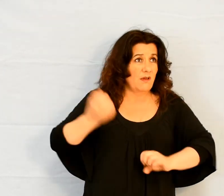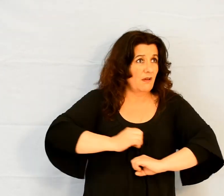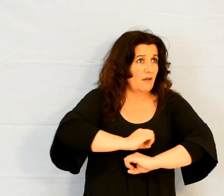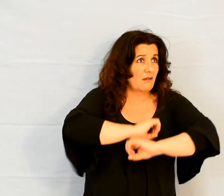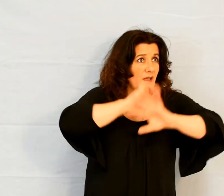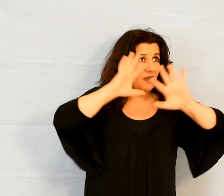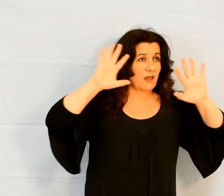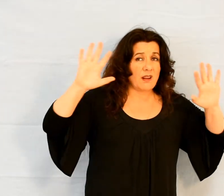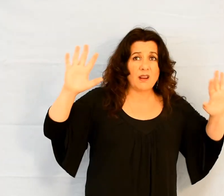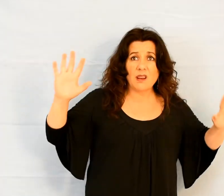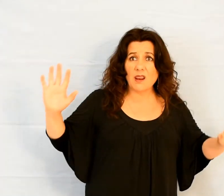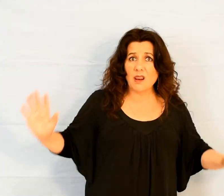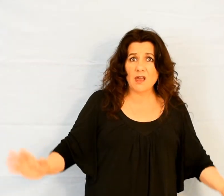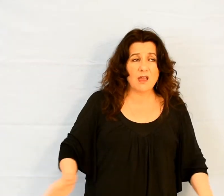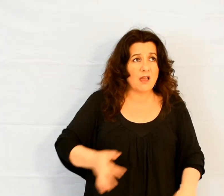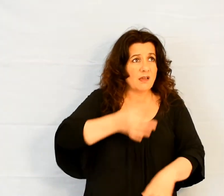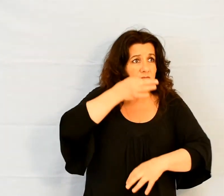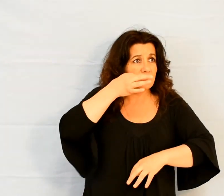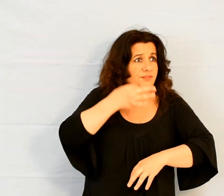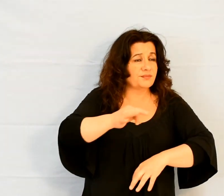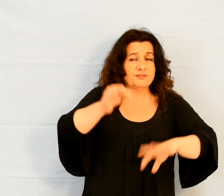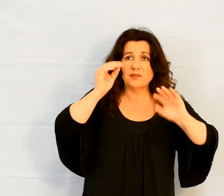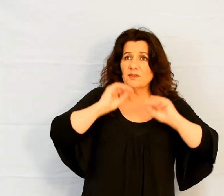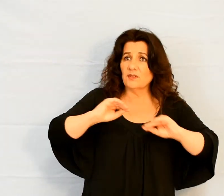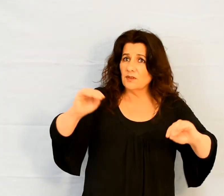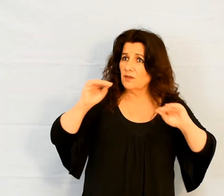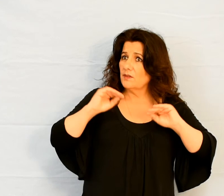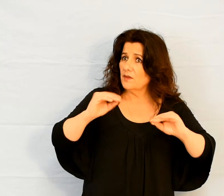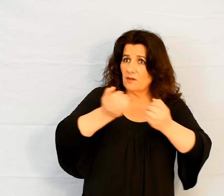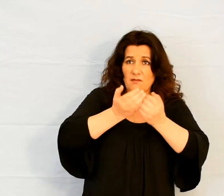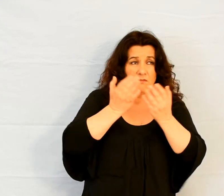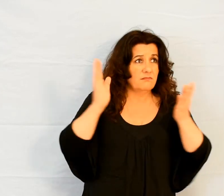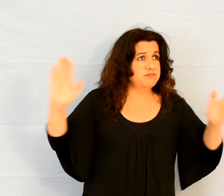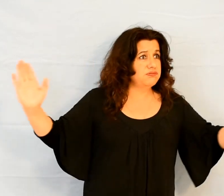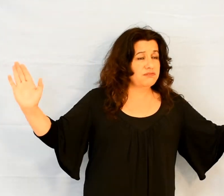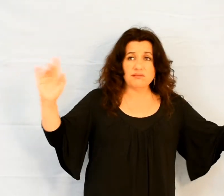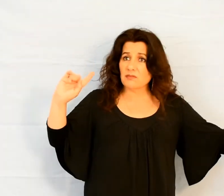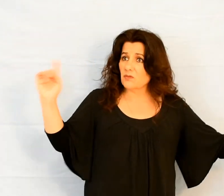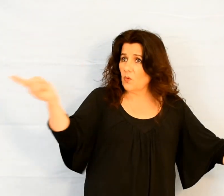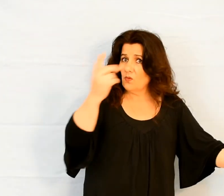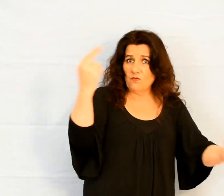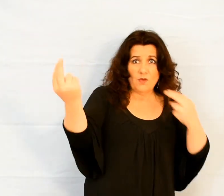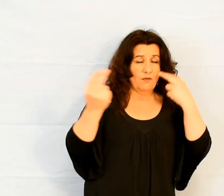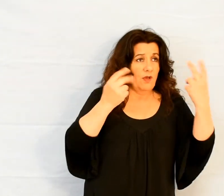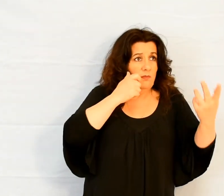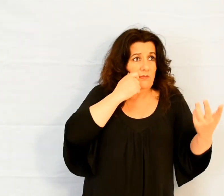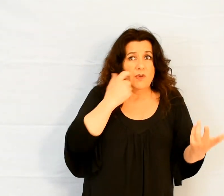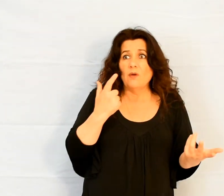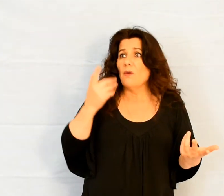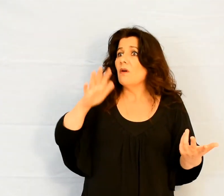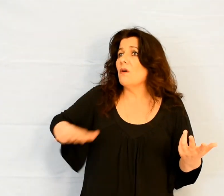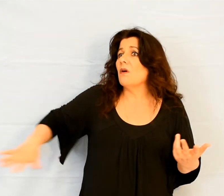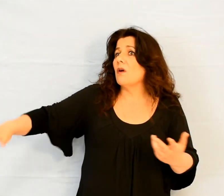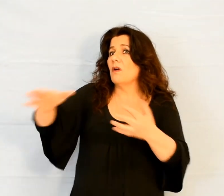J'ai toujours enseigné à la synagogue et dans le temple, là où tous les Juifs se